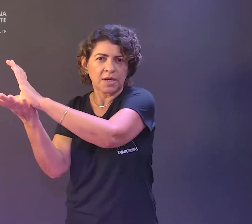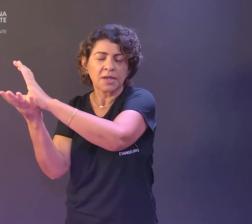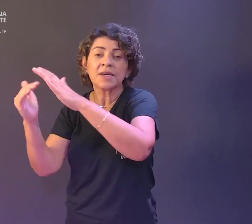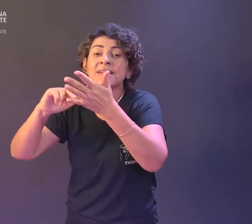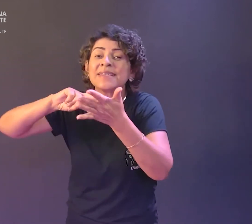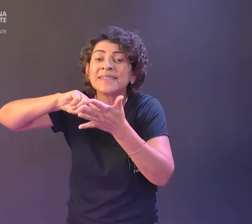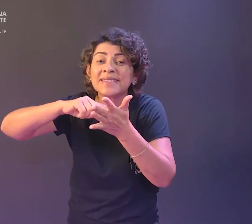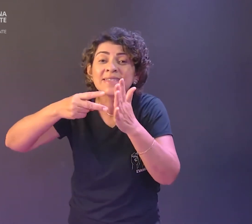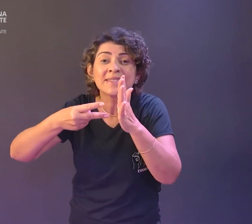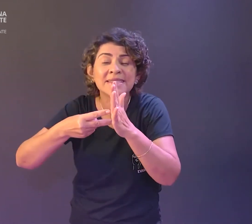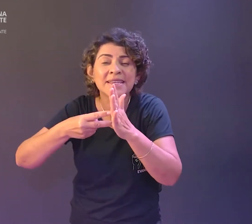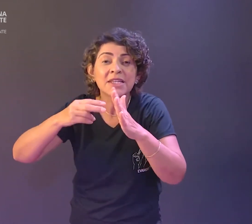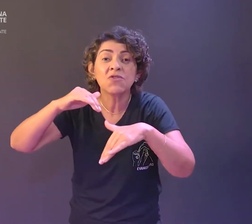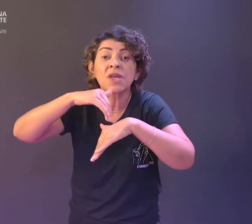suas motivações.